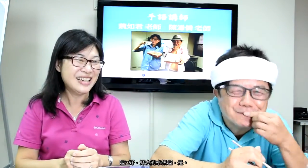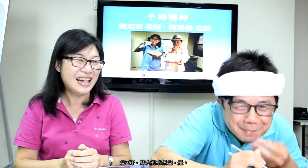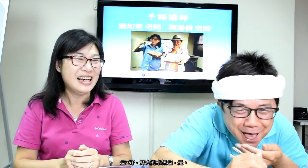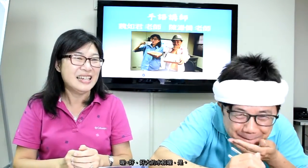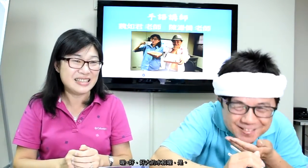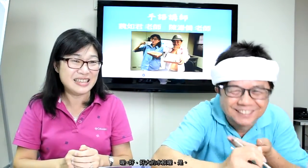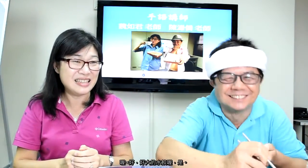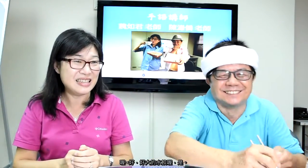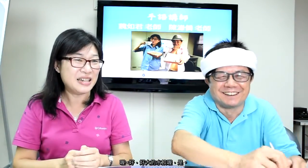是，